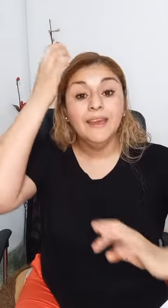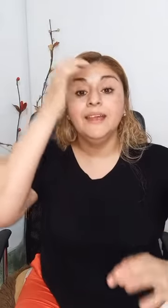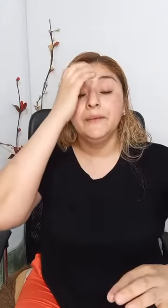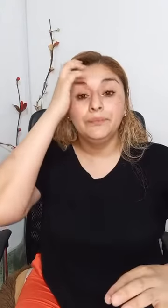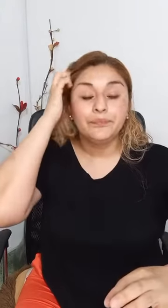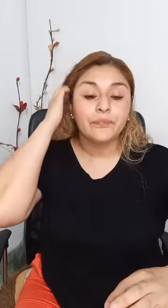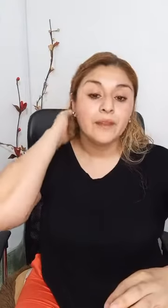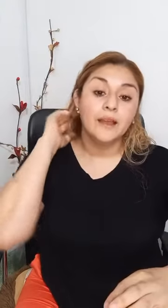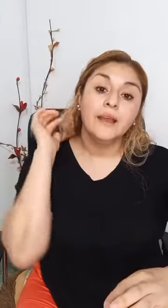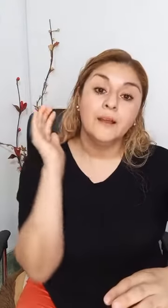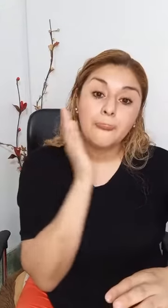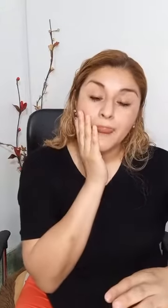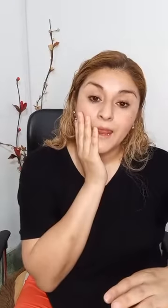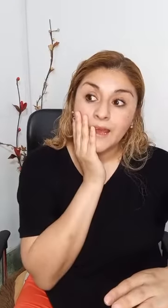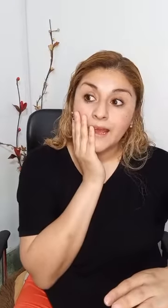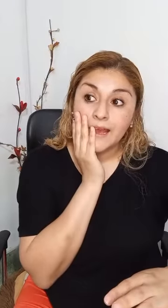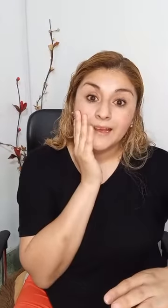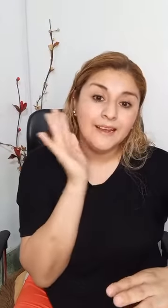tema es que